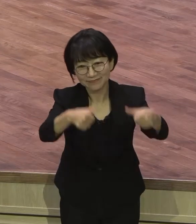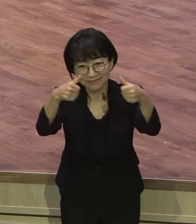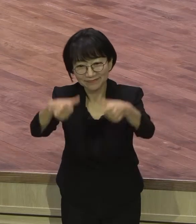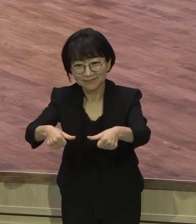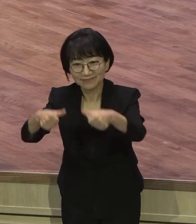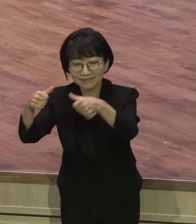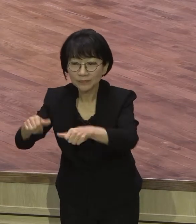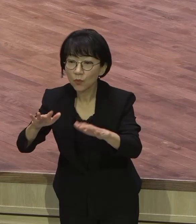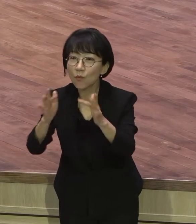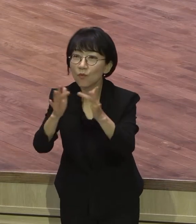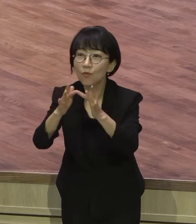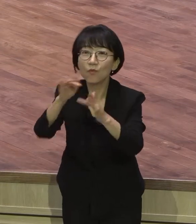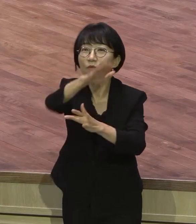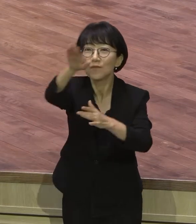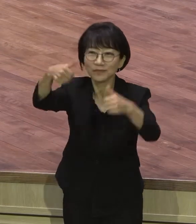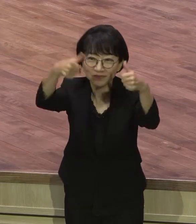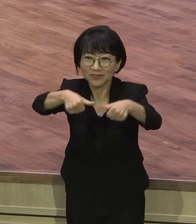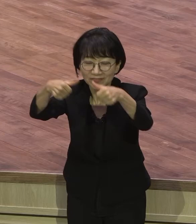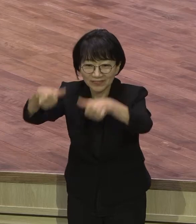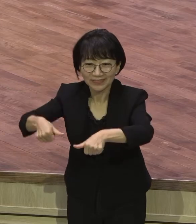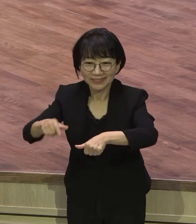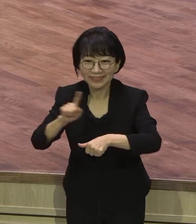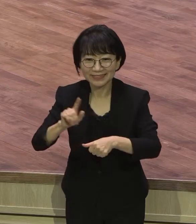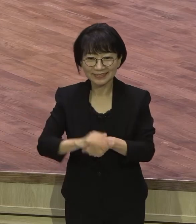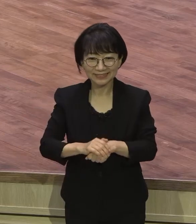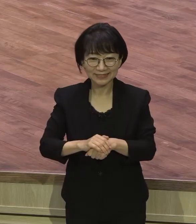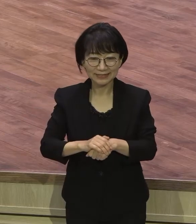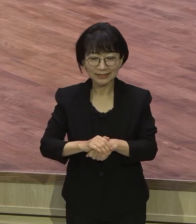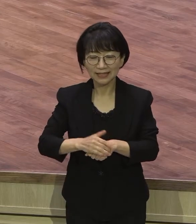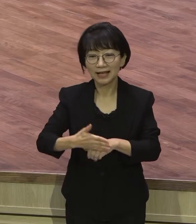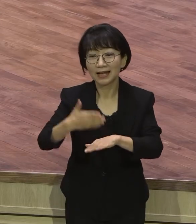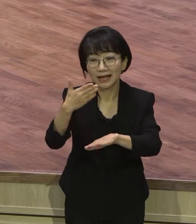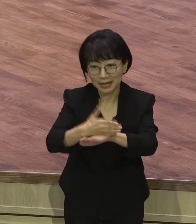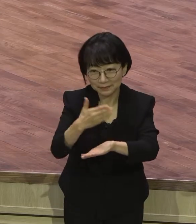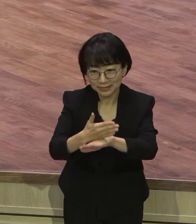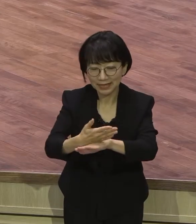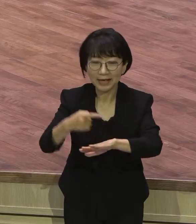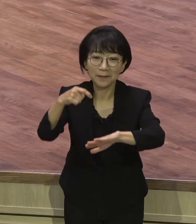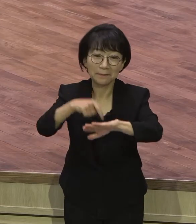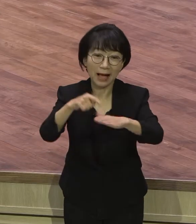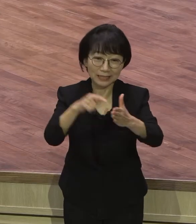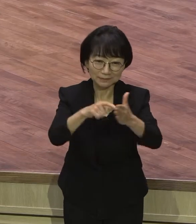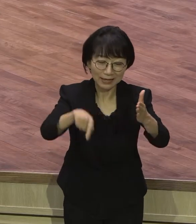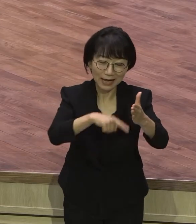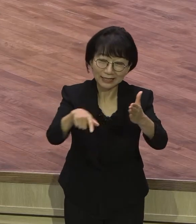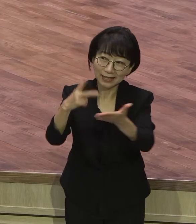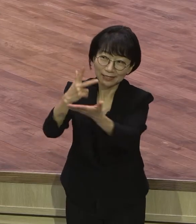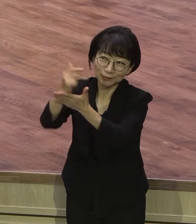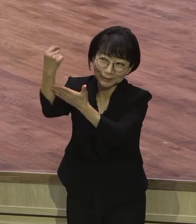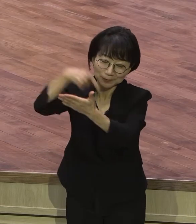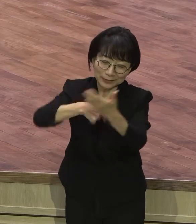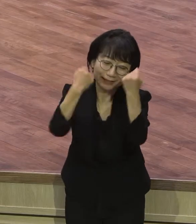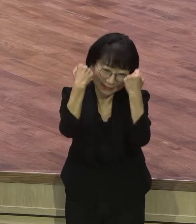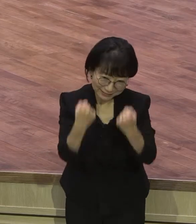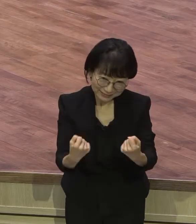성도들, 온라인 예배된 우리 모든 성도들 같이 서로 인사합시다. 감사하는 마음 속에 주님이 계십니다.